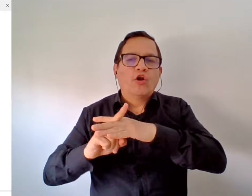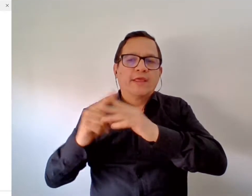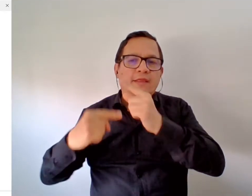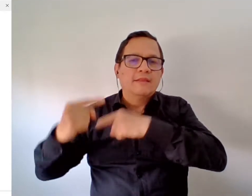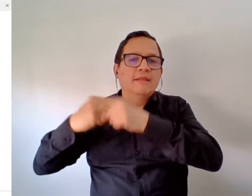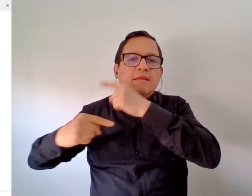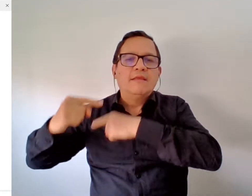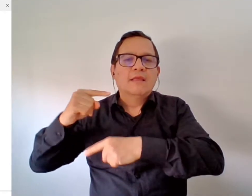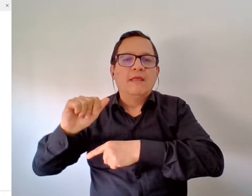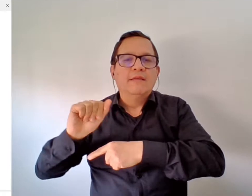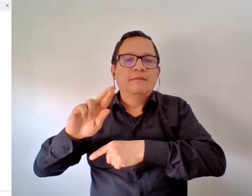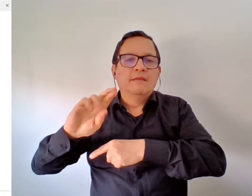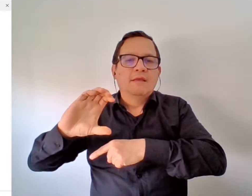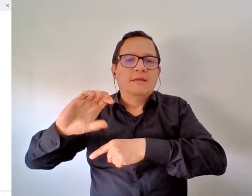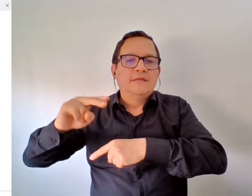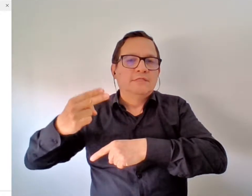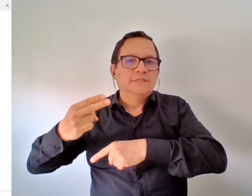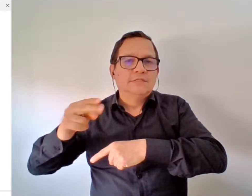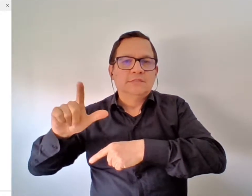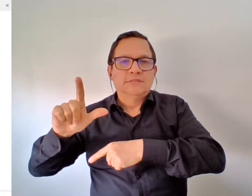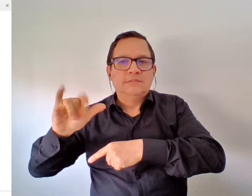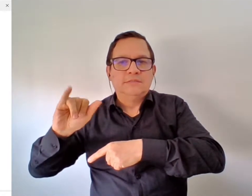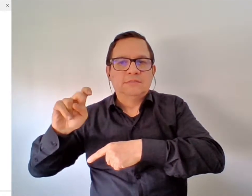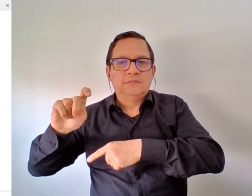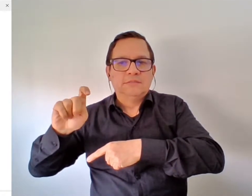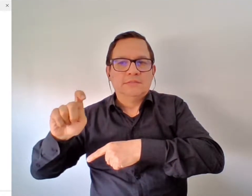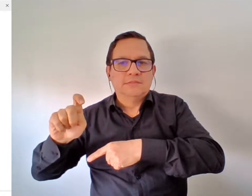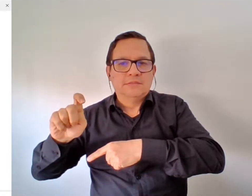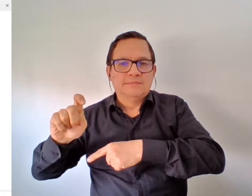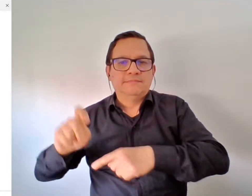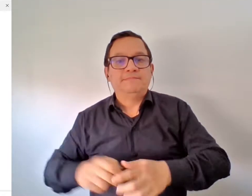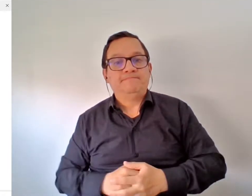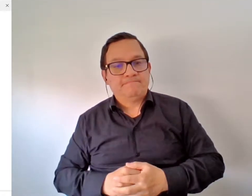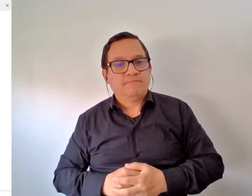Asterisco origen genealógico, Arch Linux.